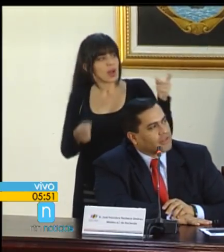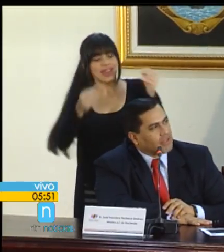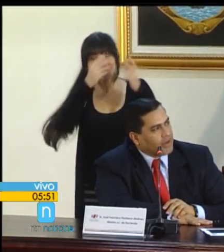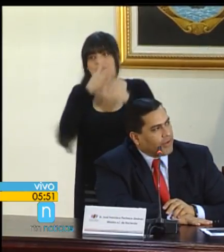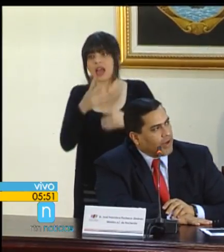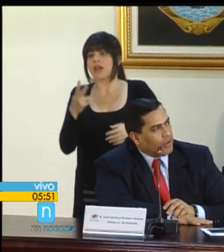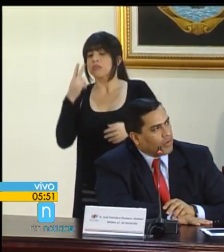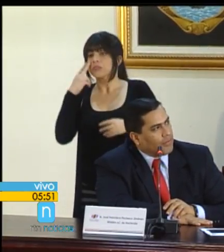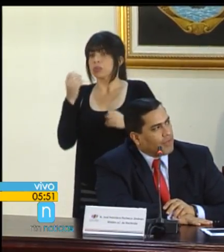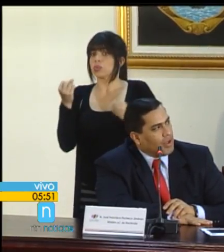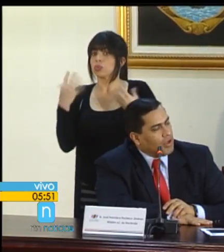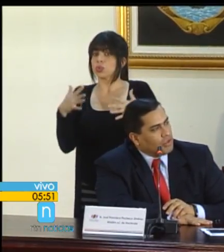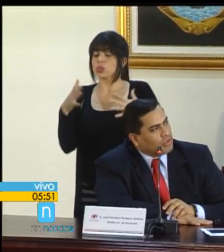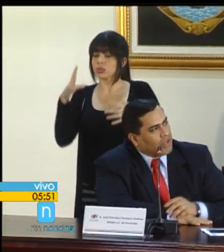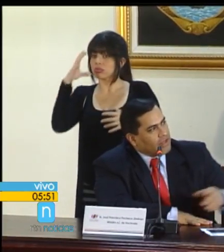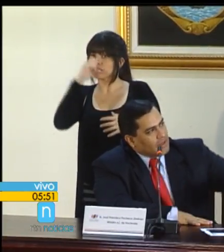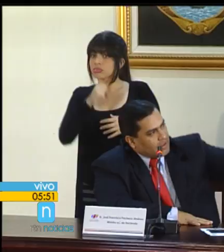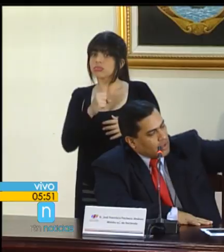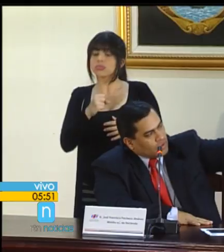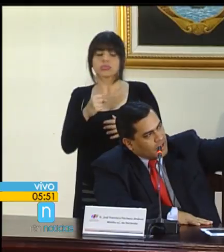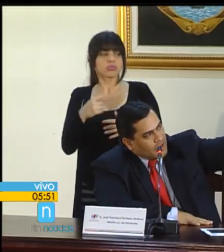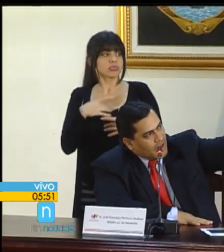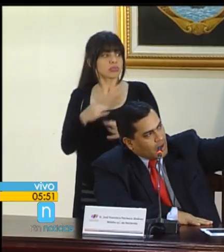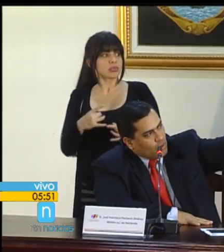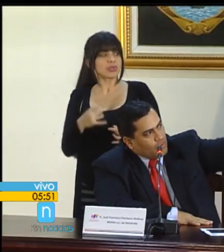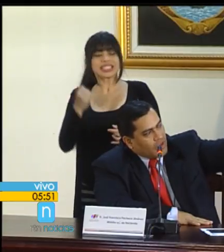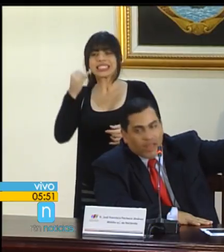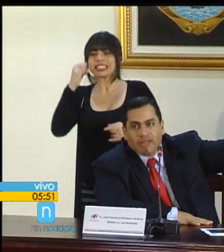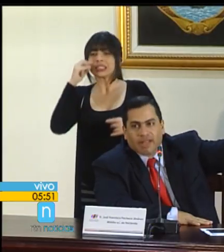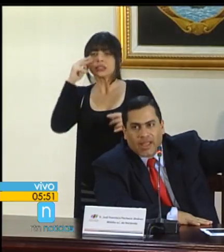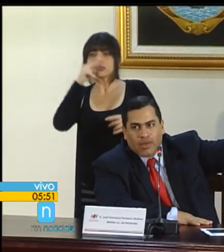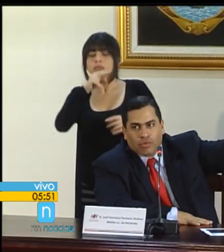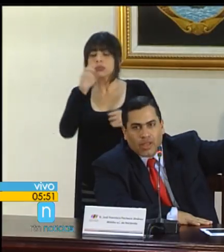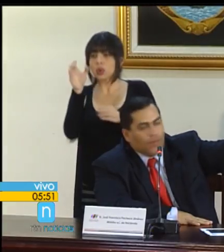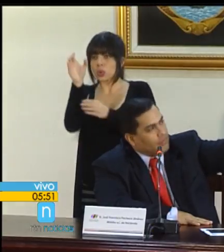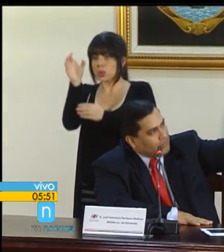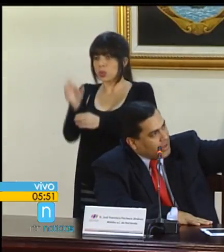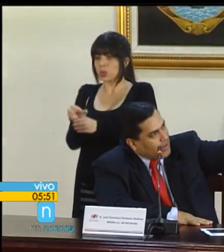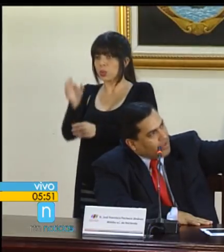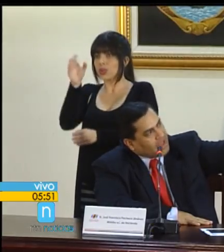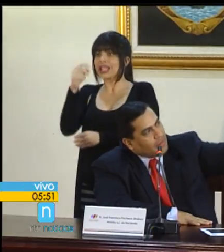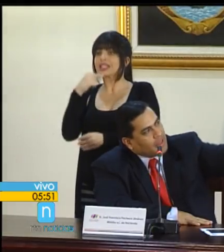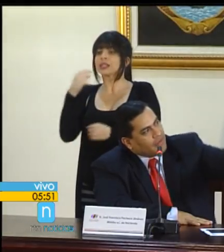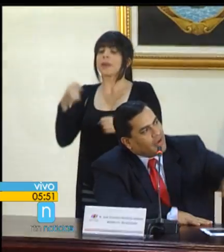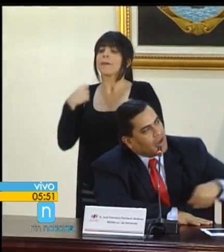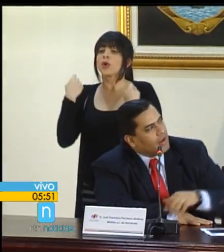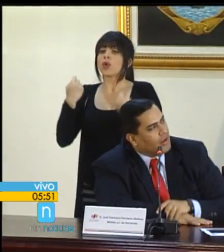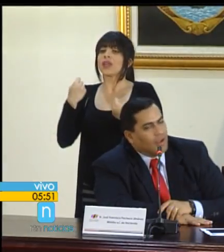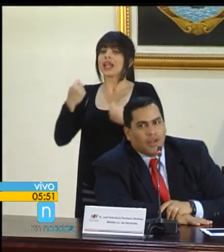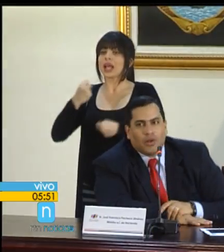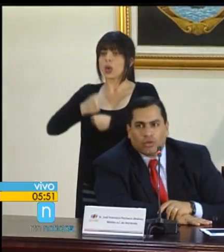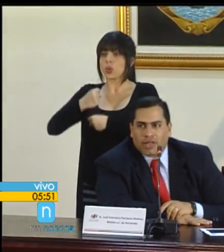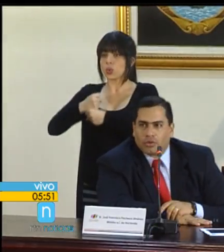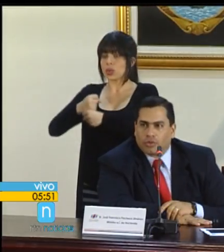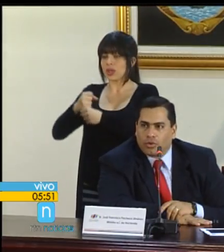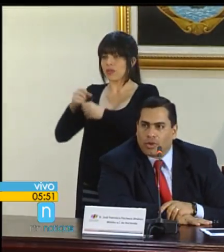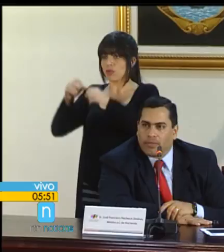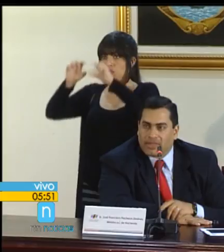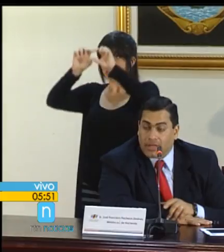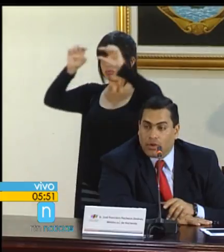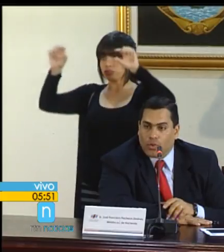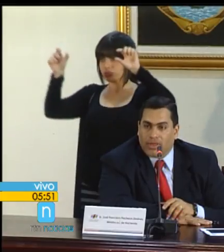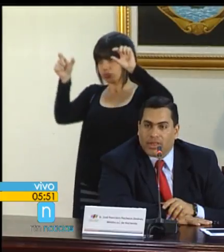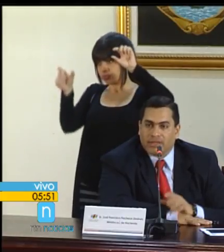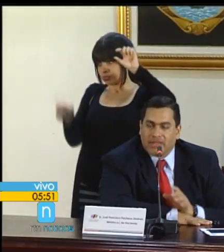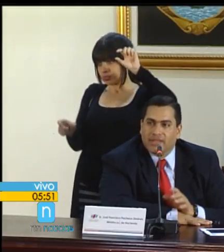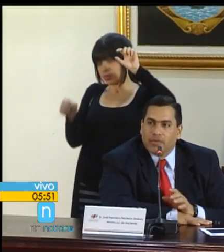parece bastante revelador. Si ustedes se concentran en la columna que dice Ejecutivo, allá prácticamente al final, los datos son